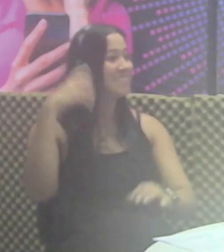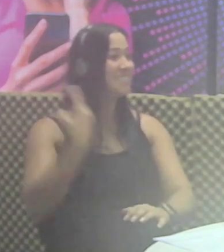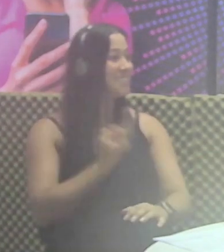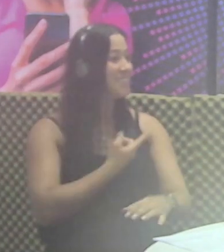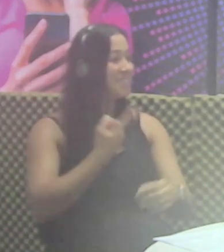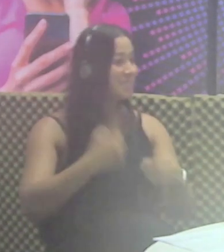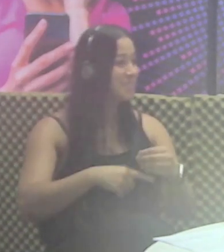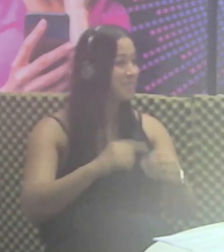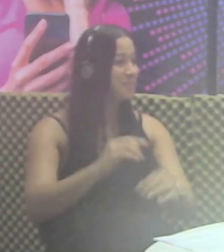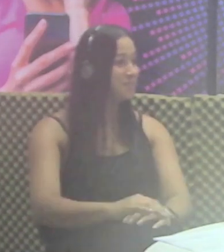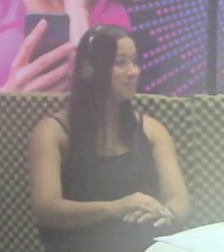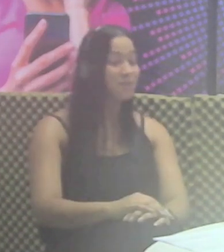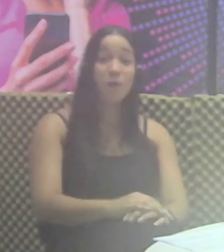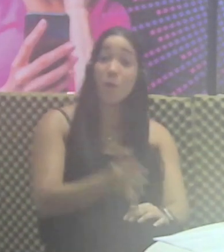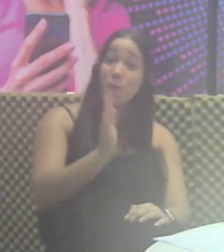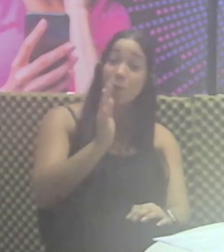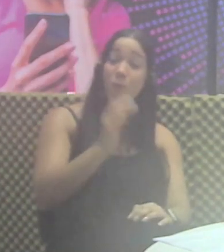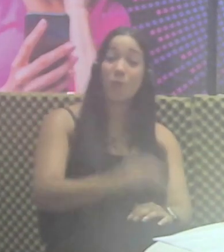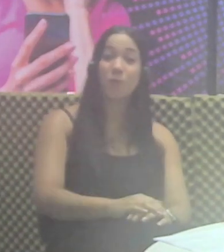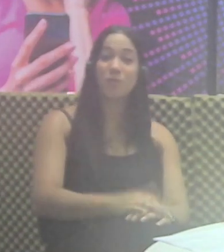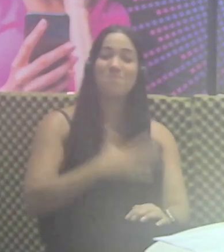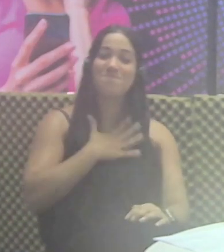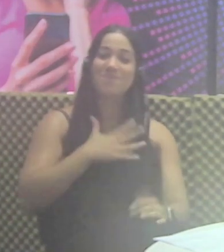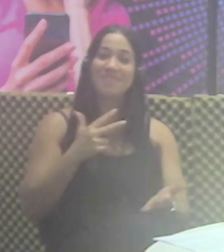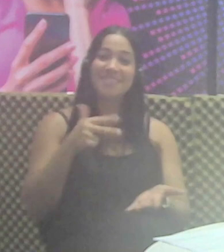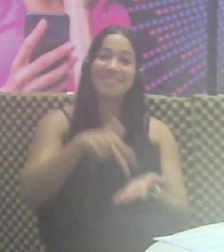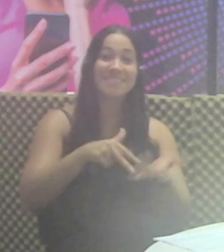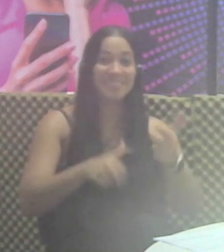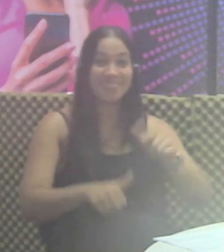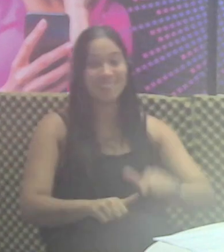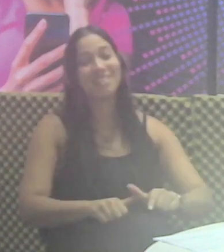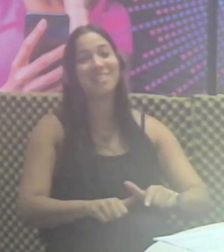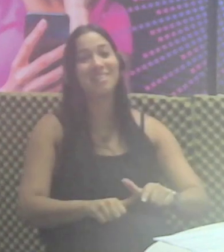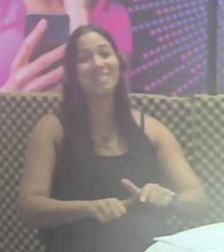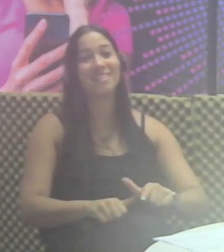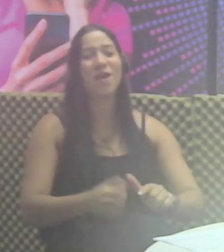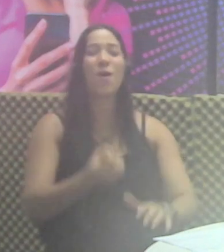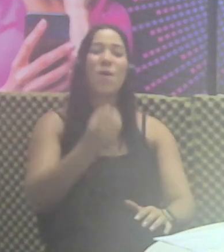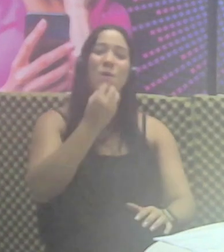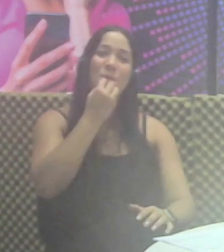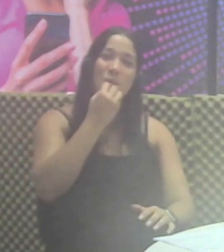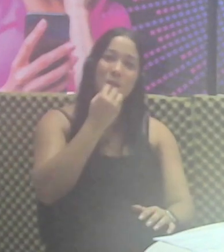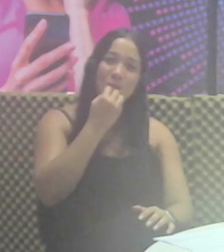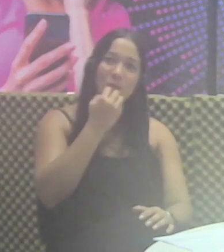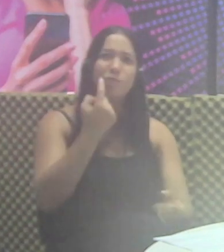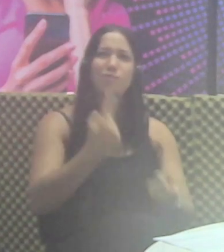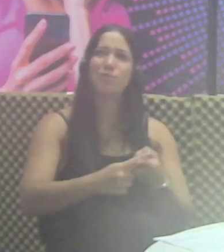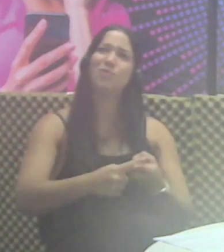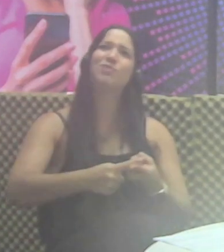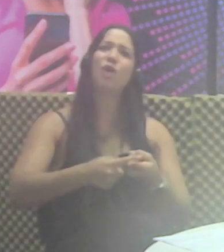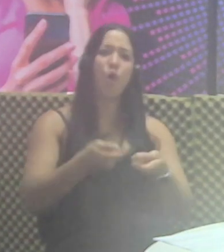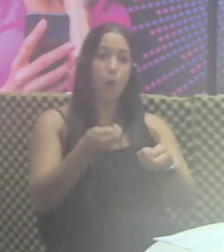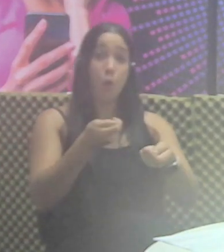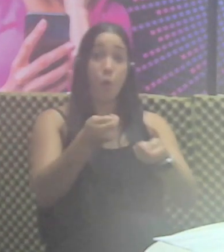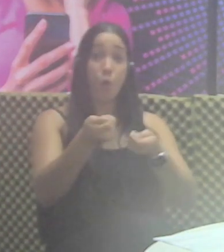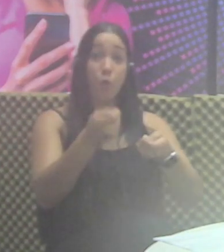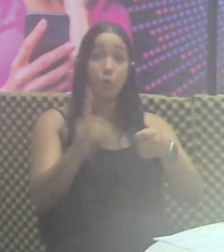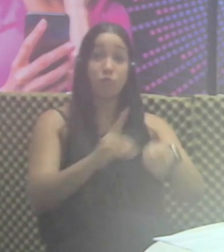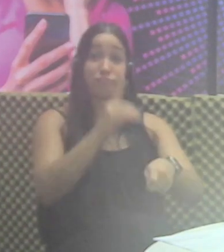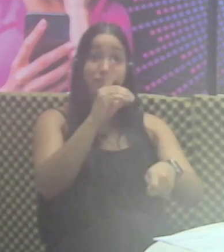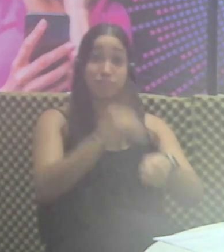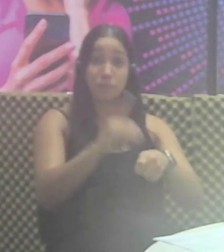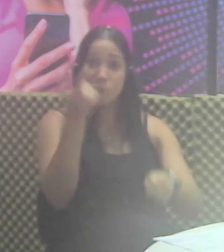Cidade. Boa tarde, prazer estar aqui novamente e uma oportunidade, porque o controle do mosquito só vai